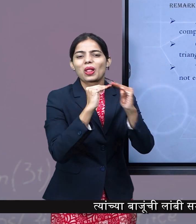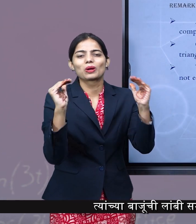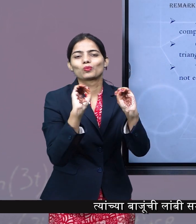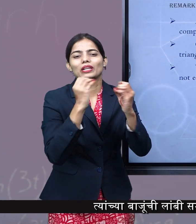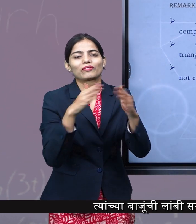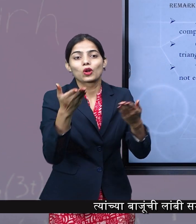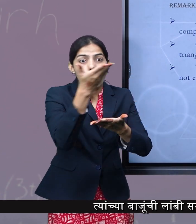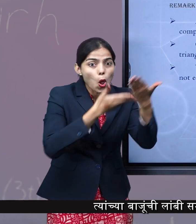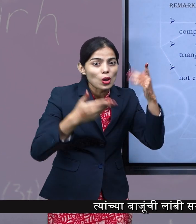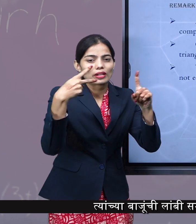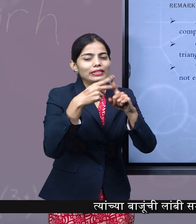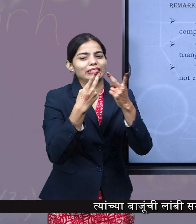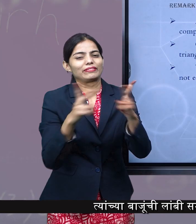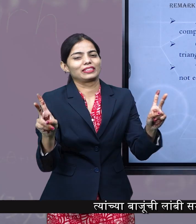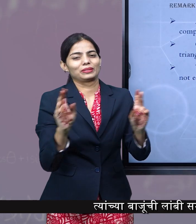ते एकरूप त्रिकोण नाही.